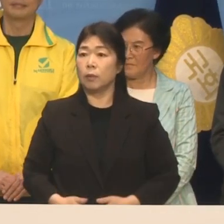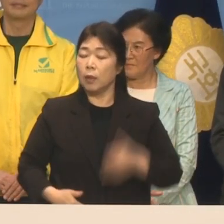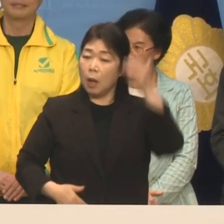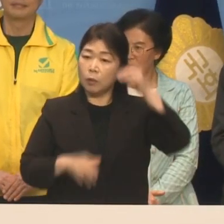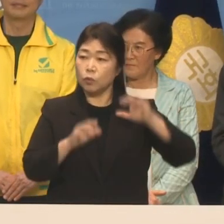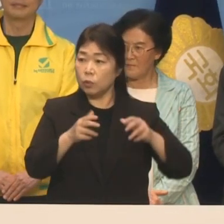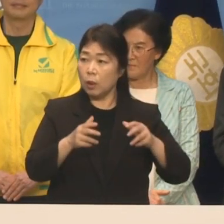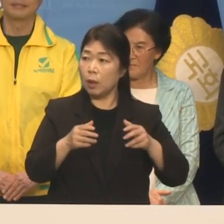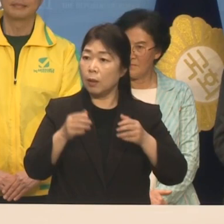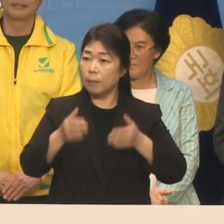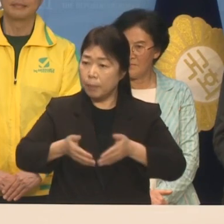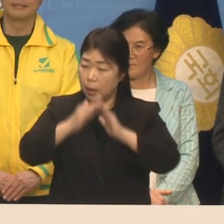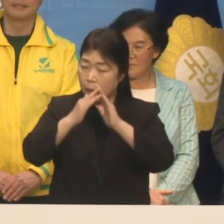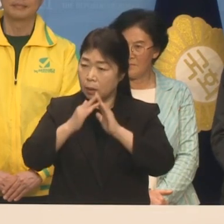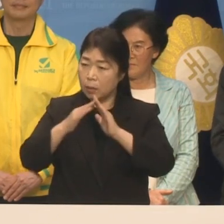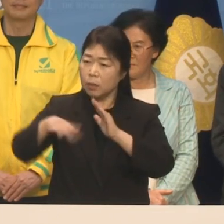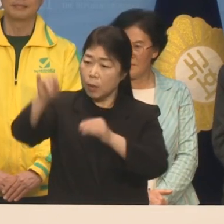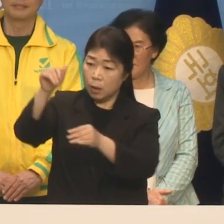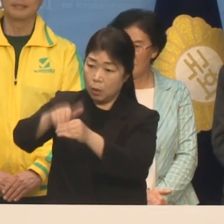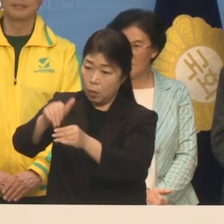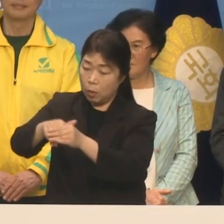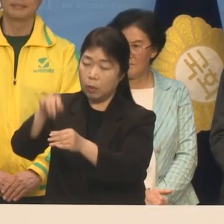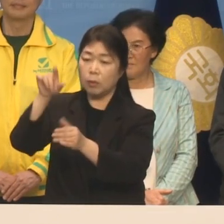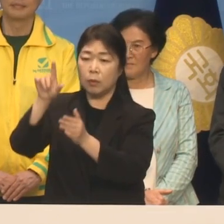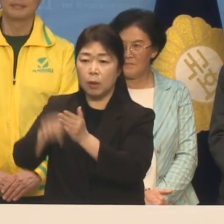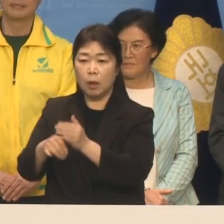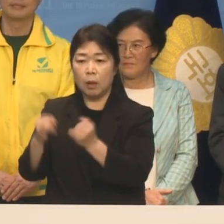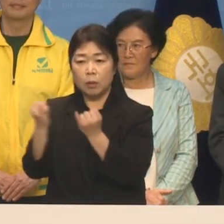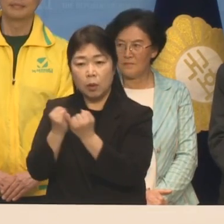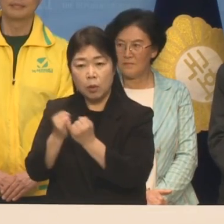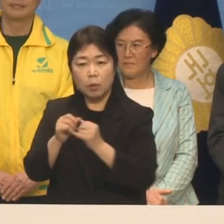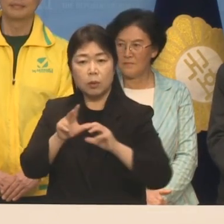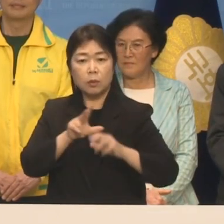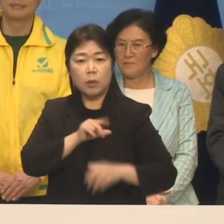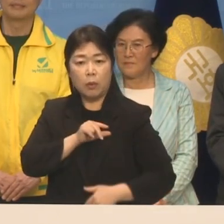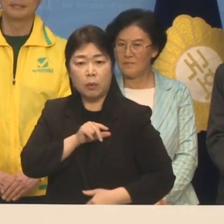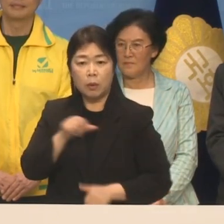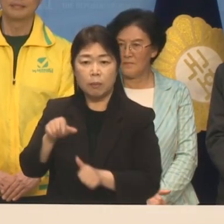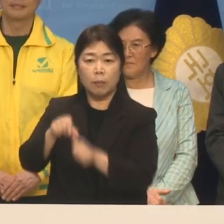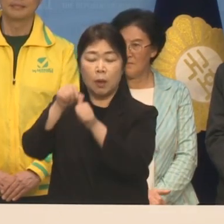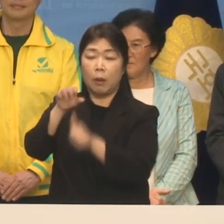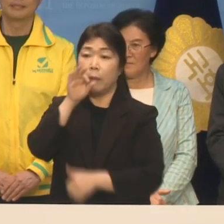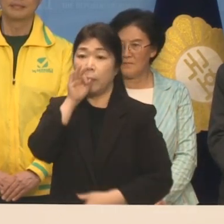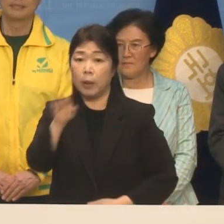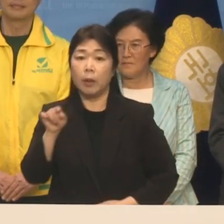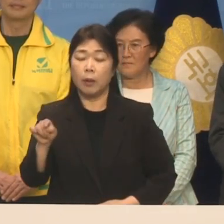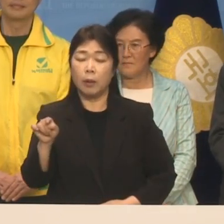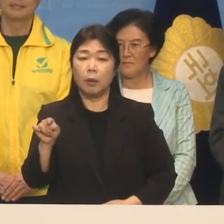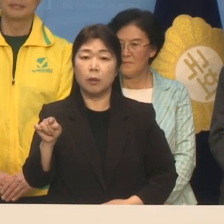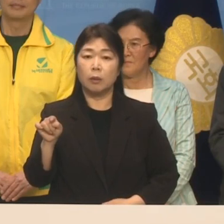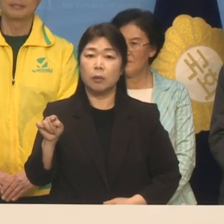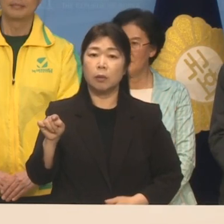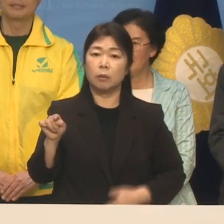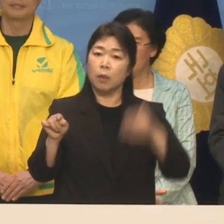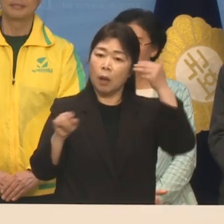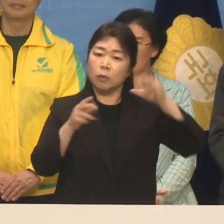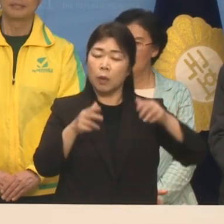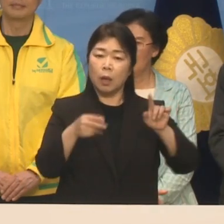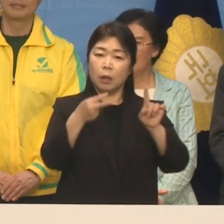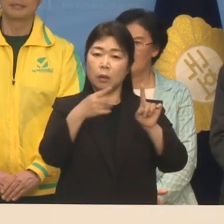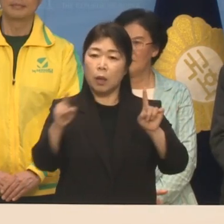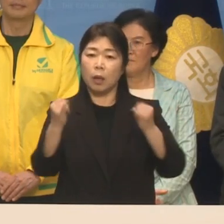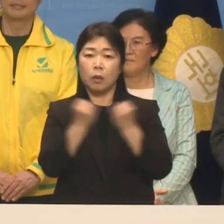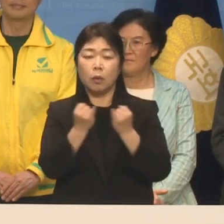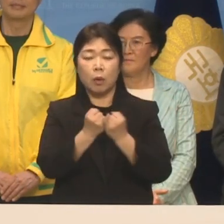대한민국이 설립되고 첫 번째 선거에서 여성 국회의원이 배출되지 않았습니다. 우리나라에서 1대 여성